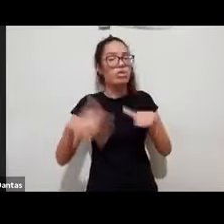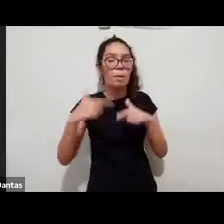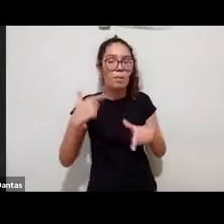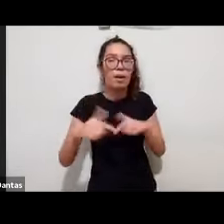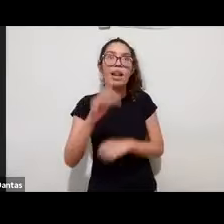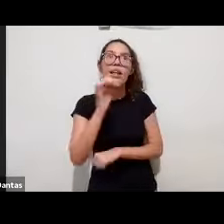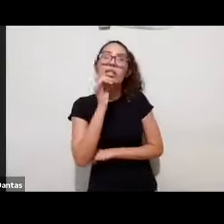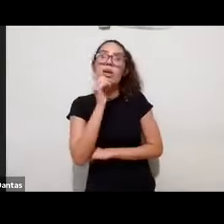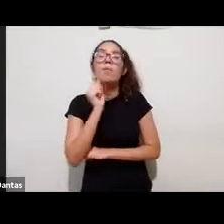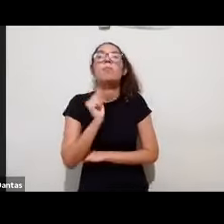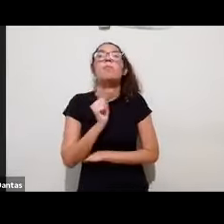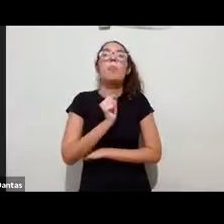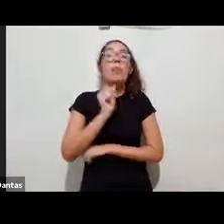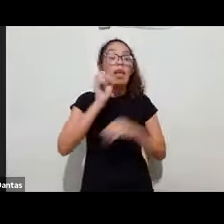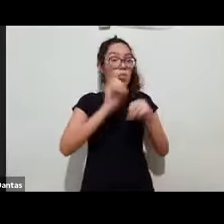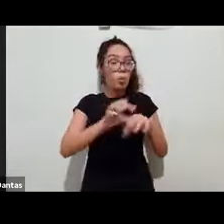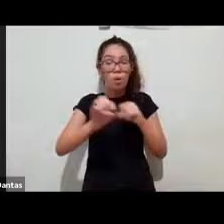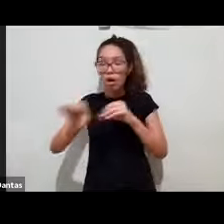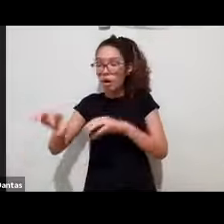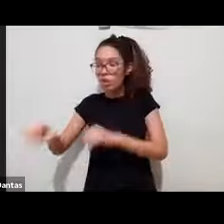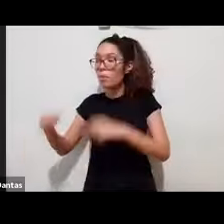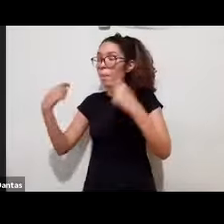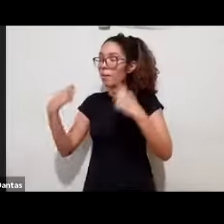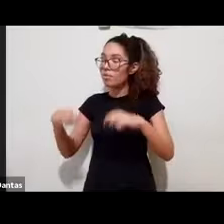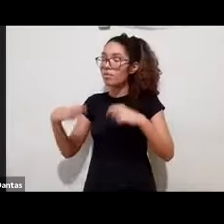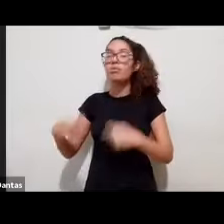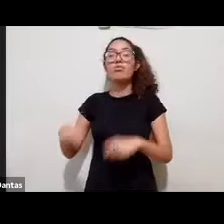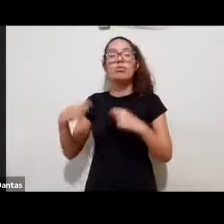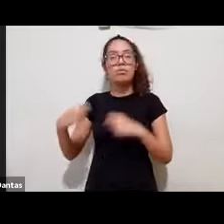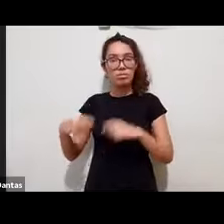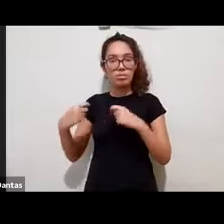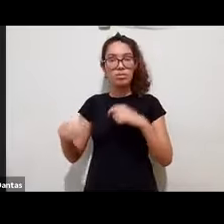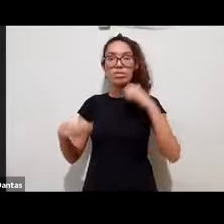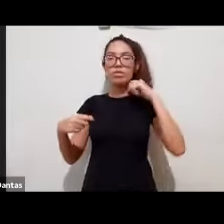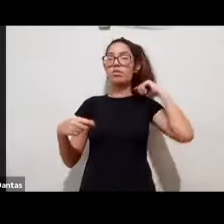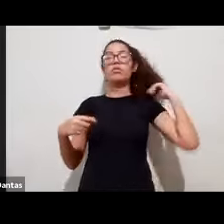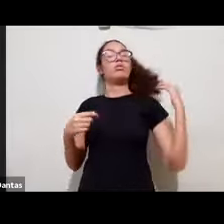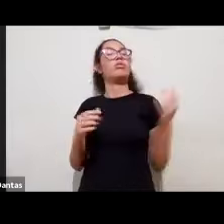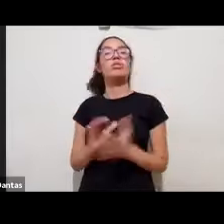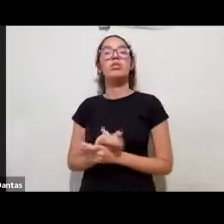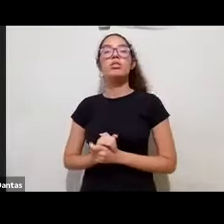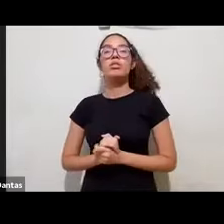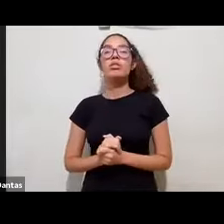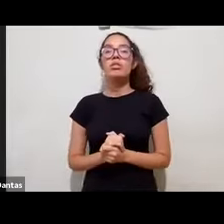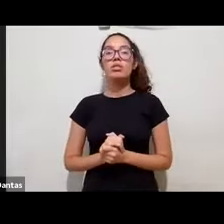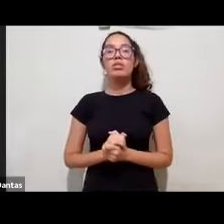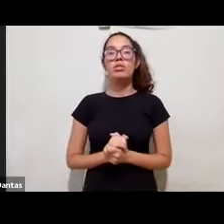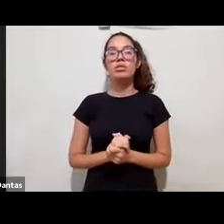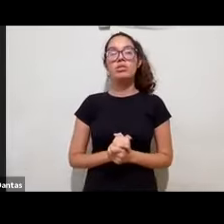educação permanente, que é uma coisa que tem inexistido assim, na